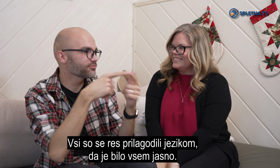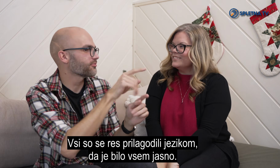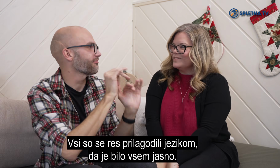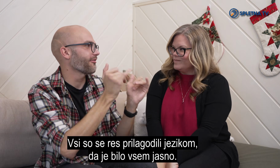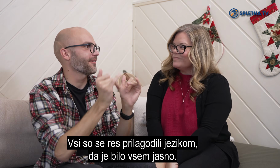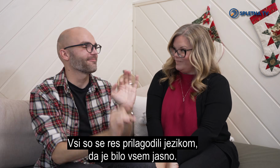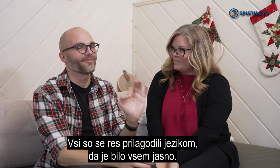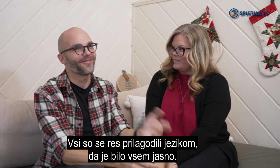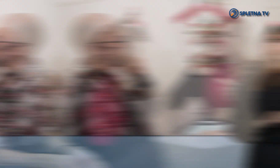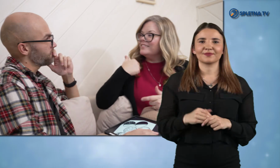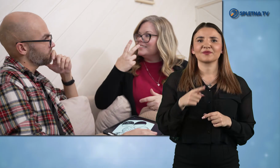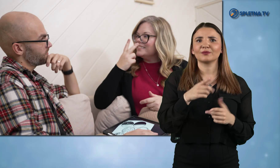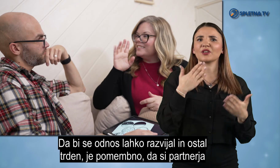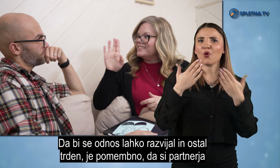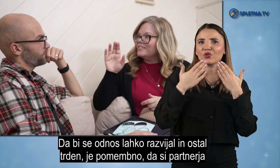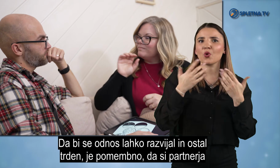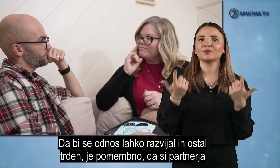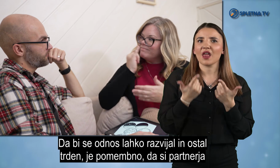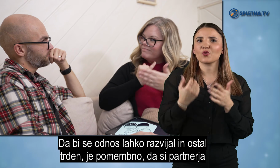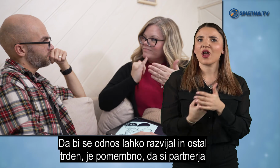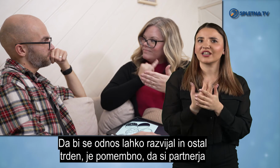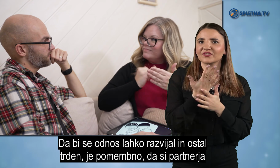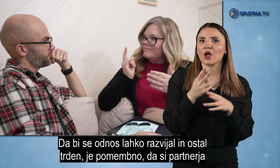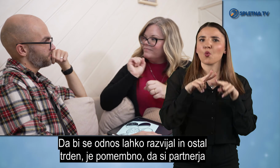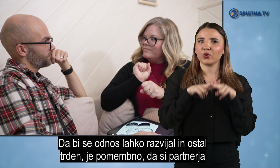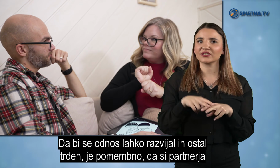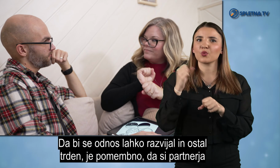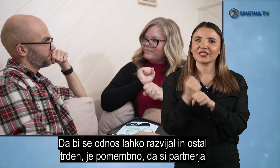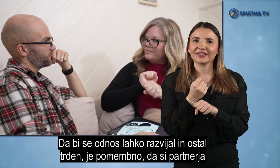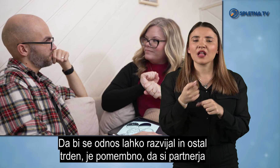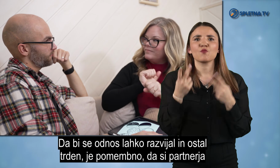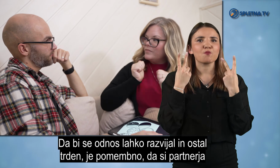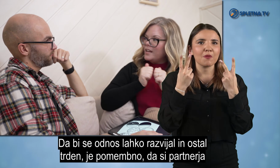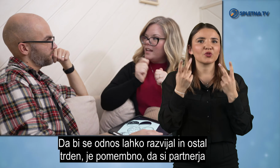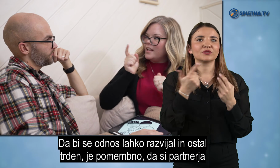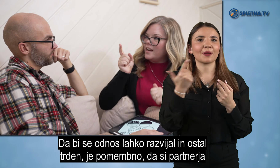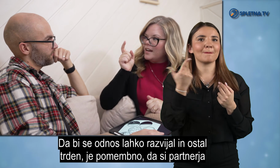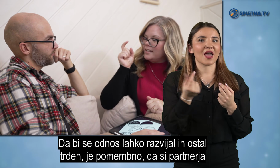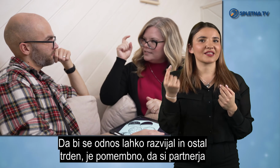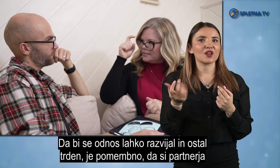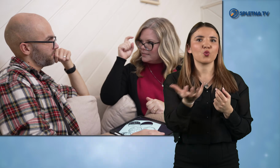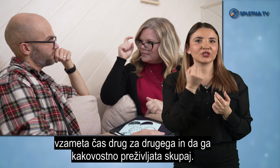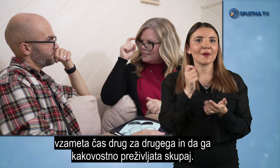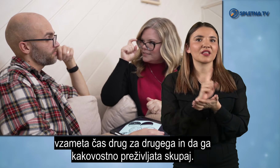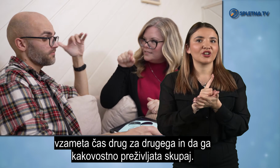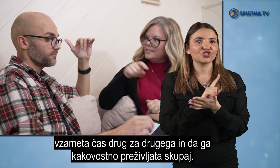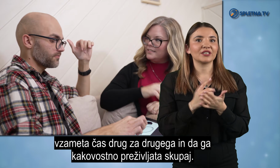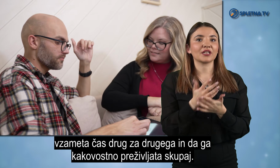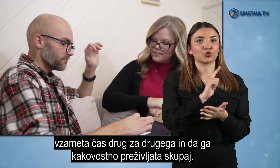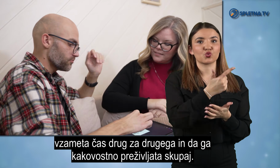vsem jasno. Da bi se odnos lahko razvijal in ostal trden, je pomembno, da si partnerja vzameta čas drug za